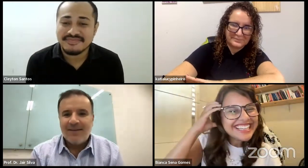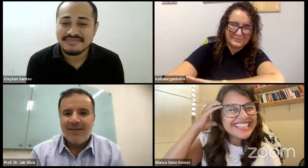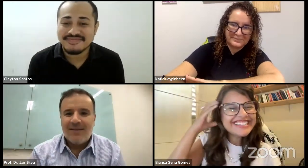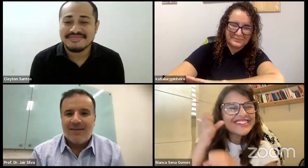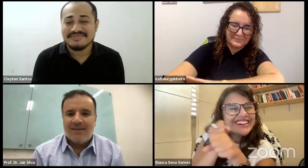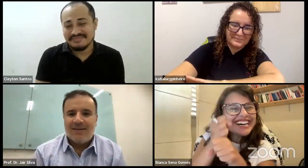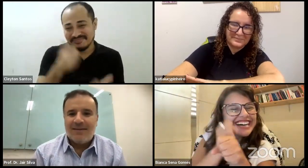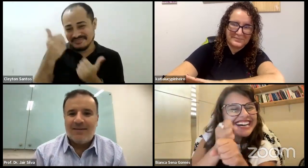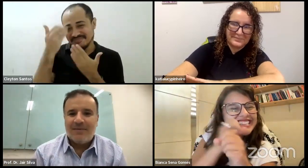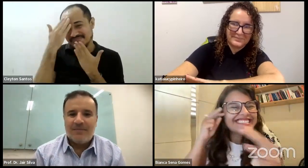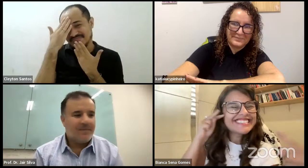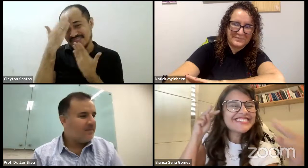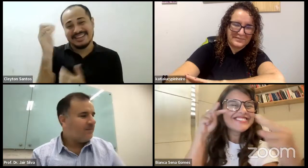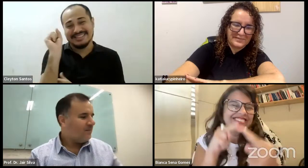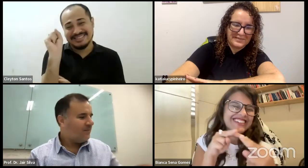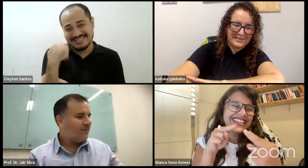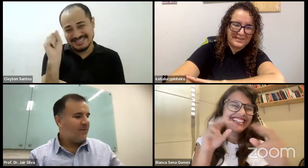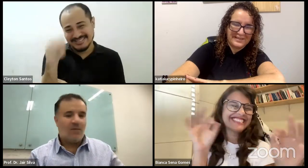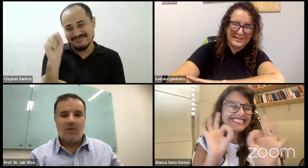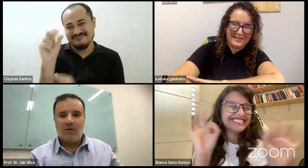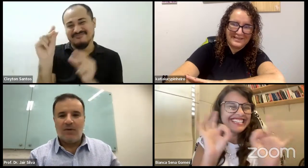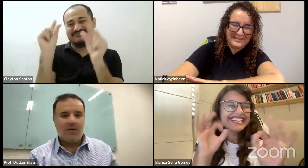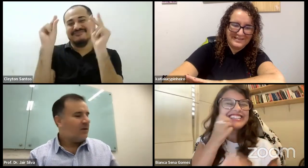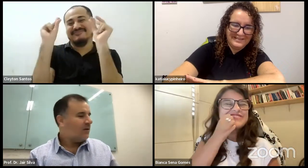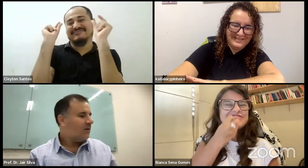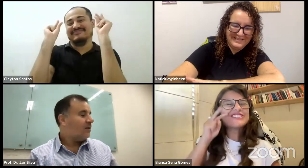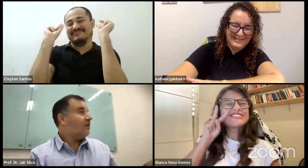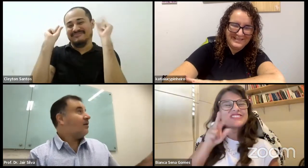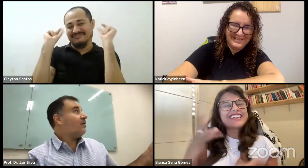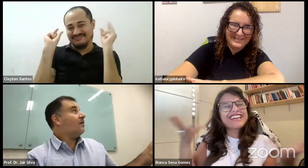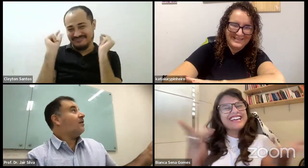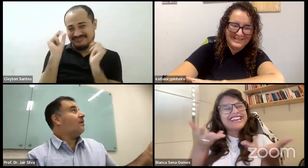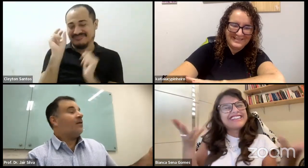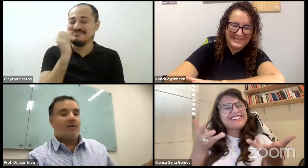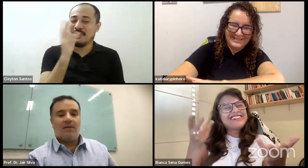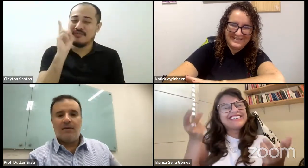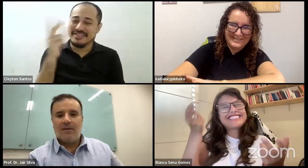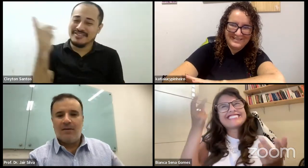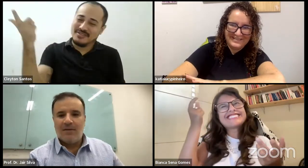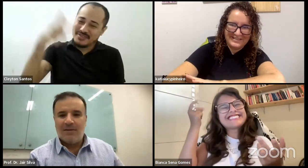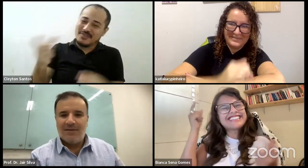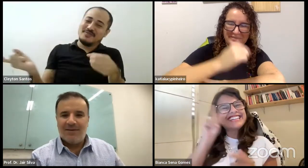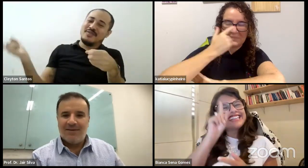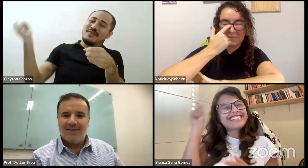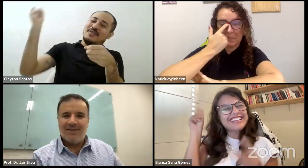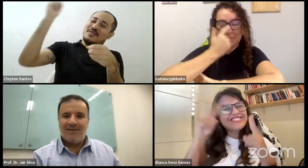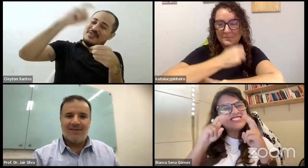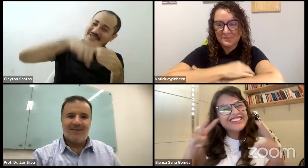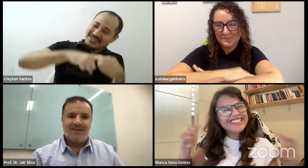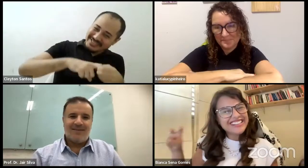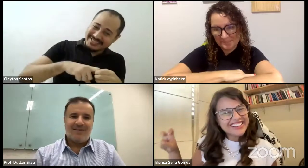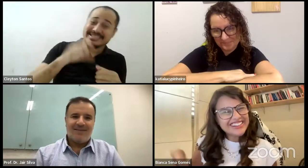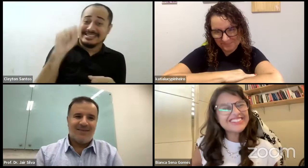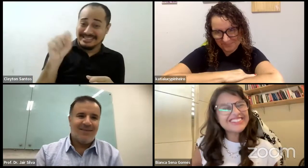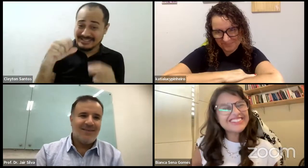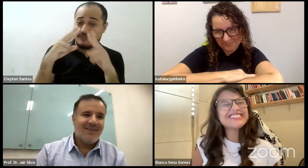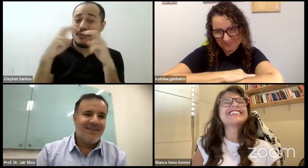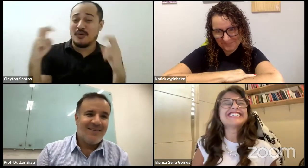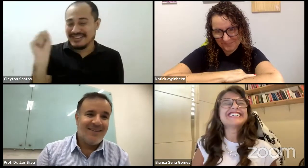Vamos lá, eu gostaria de cumprimentar o Cleiton, né? Faz muitos anos que a gente não se vê, há muitos